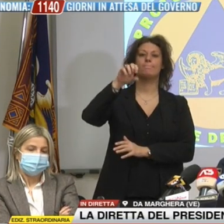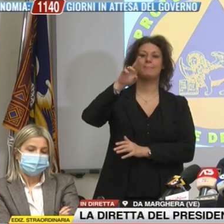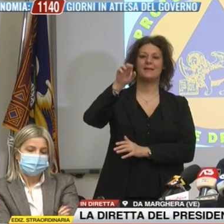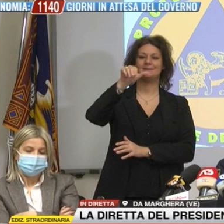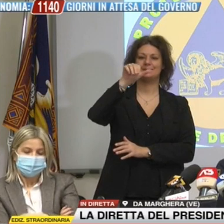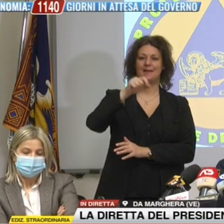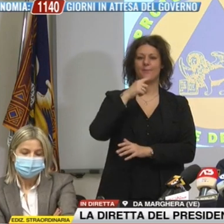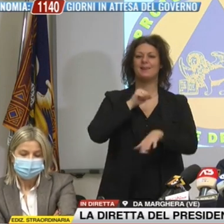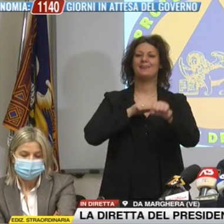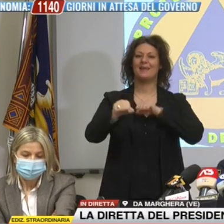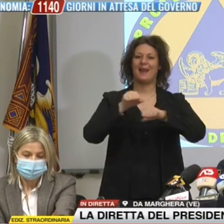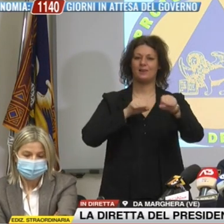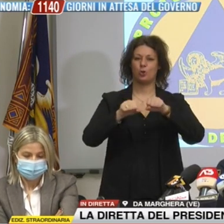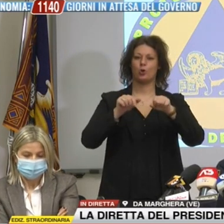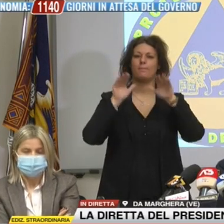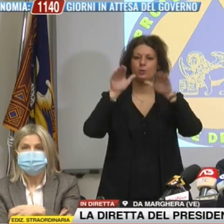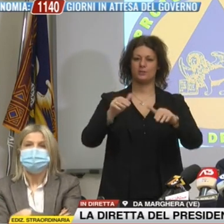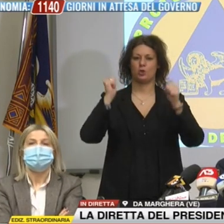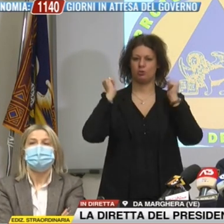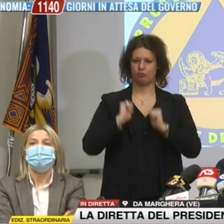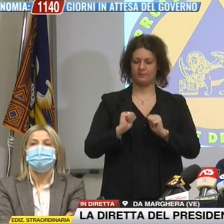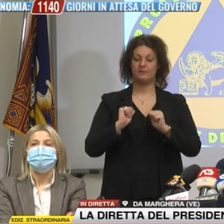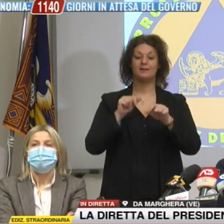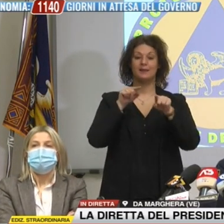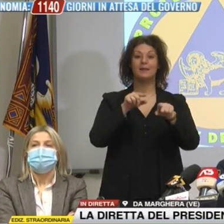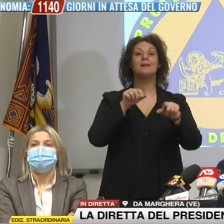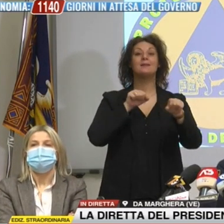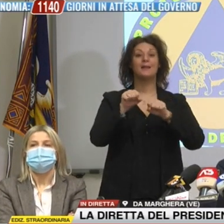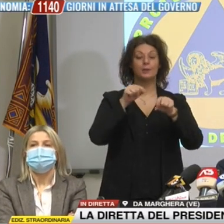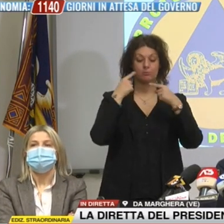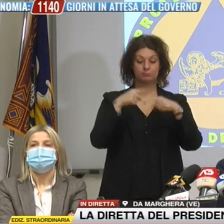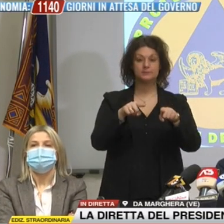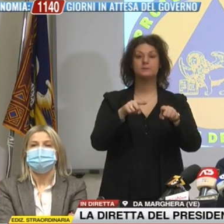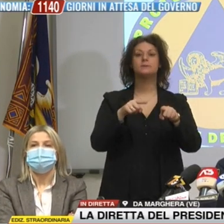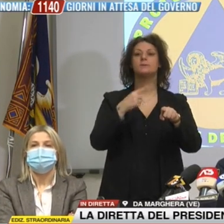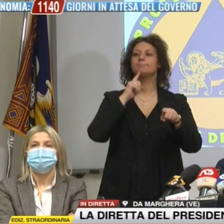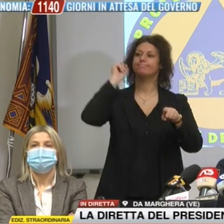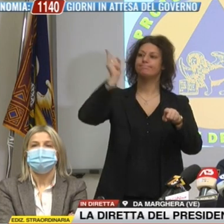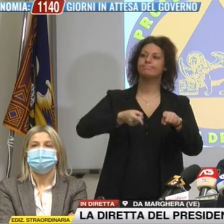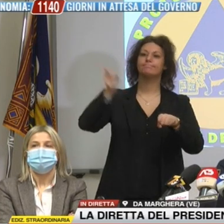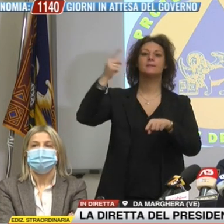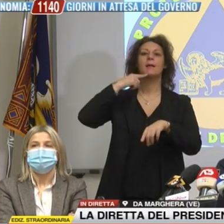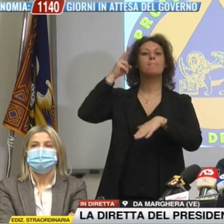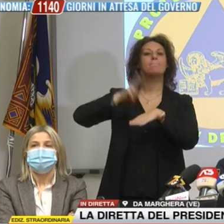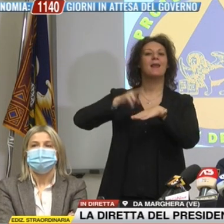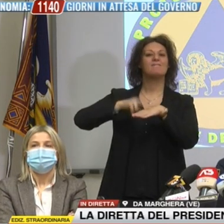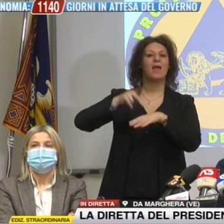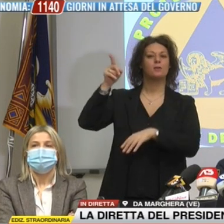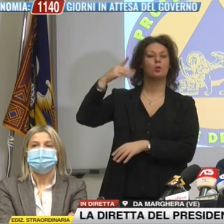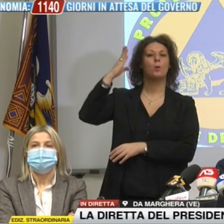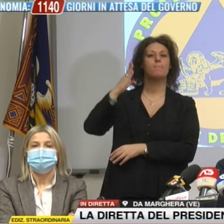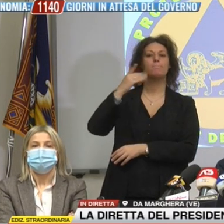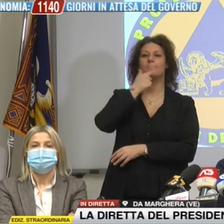dato indicazione, a seguito di uno dei vari incontri che abbiamo fatto questa mattina, al prefetto di Belluno, di fare